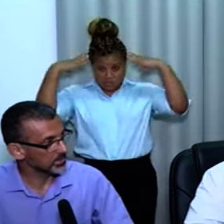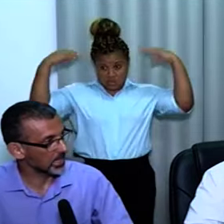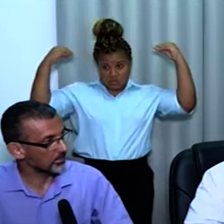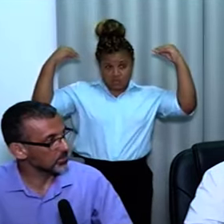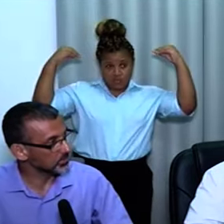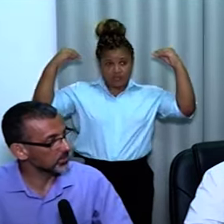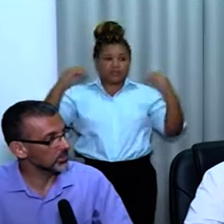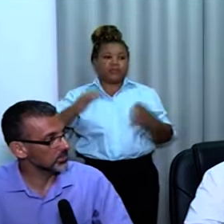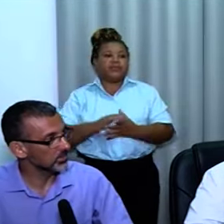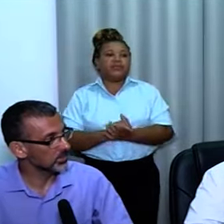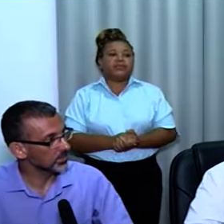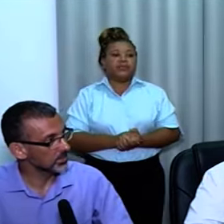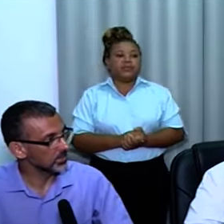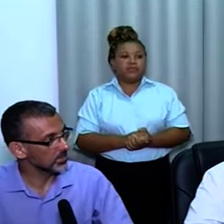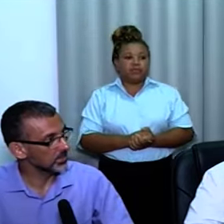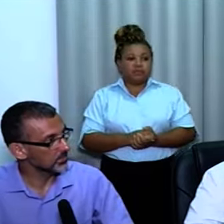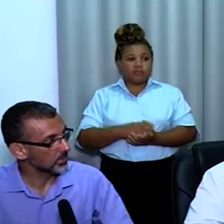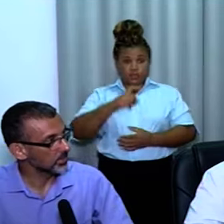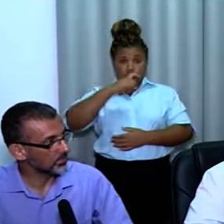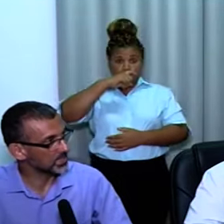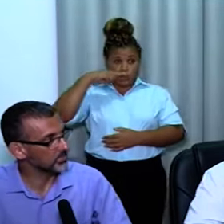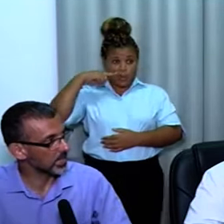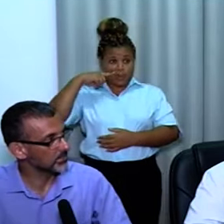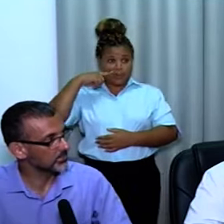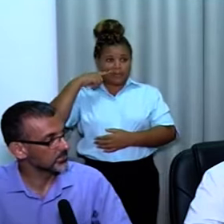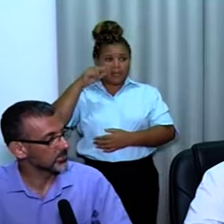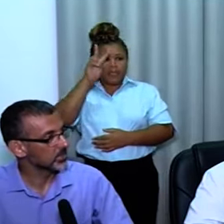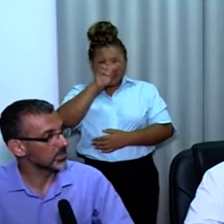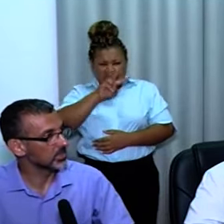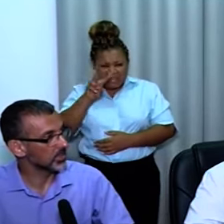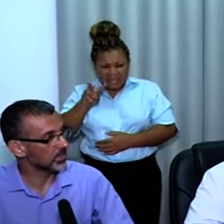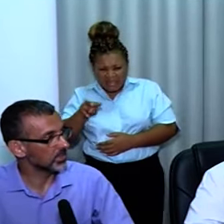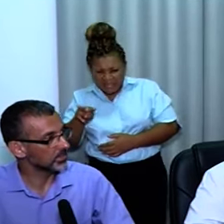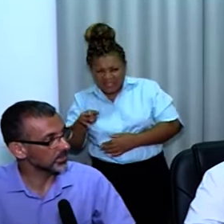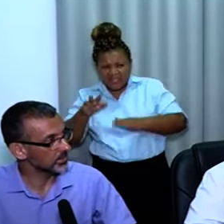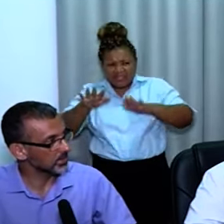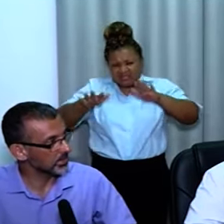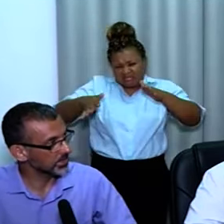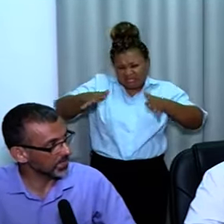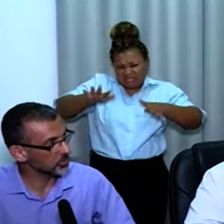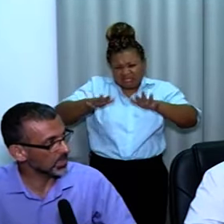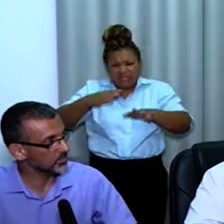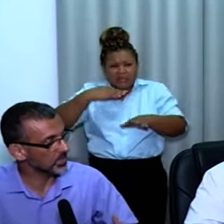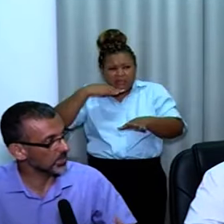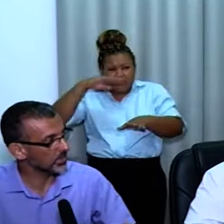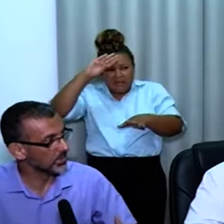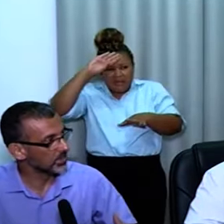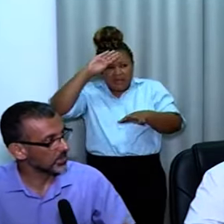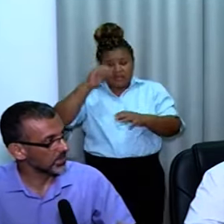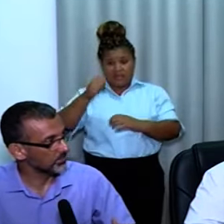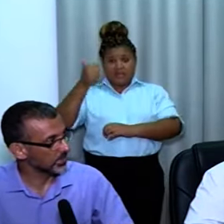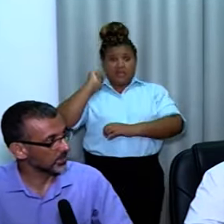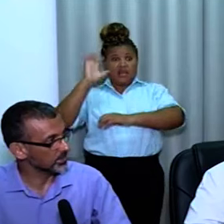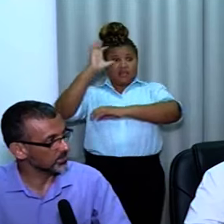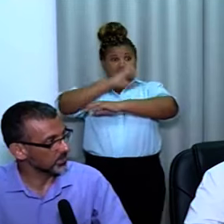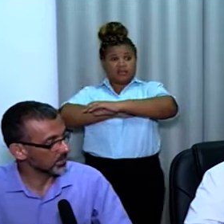et si ça monsieur qui partit bien. Et je peux gagner hier soir, je peux